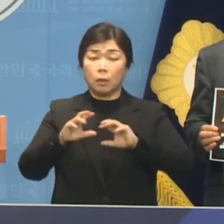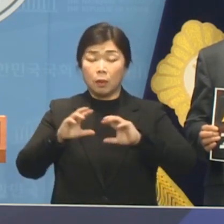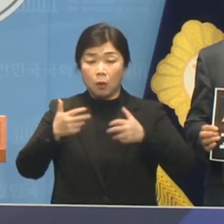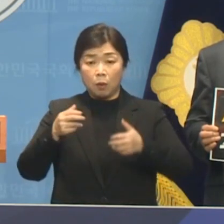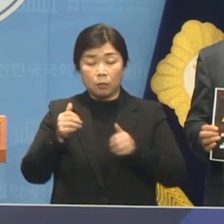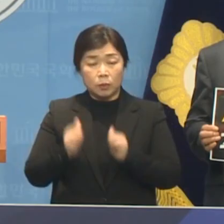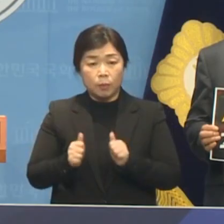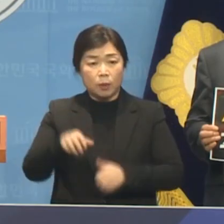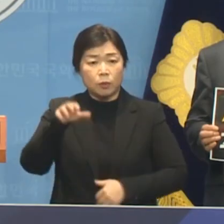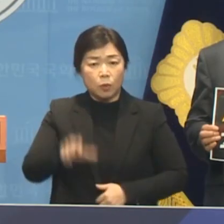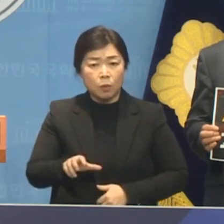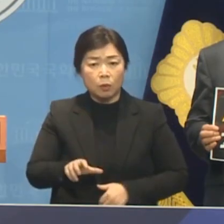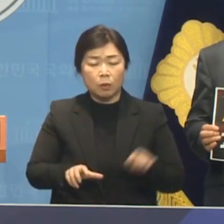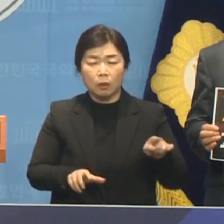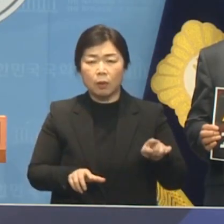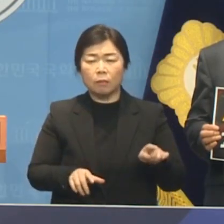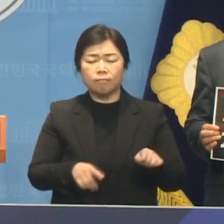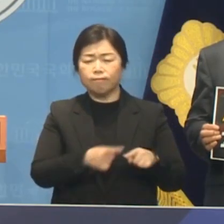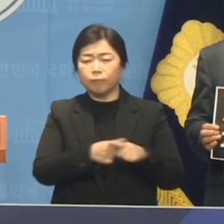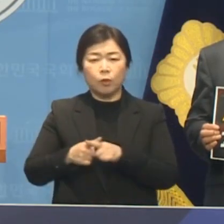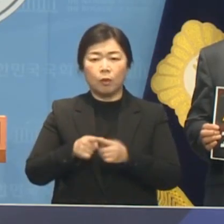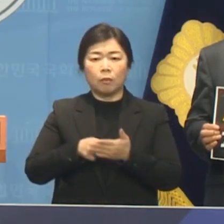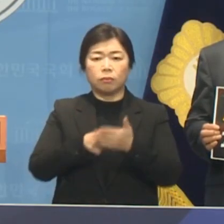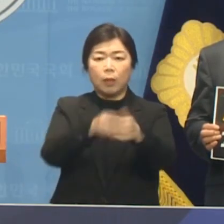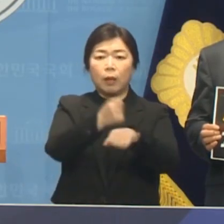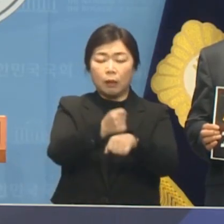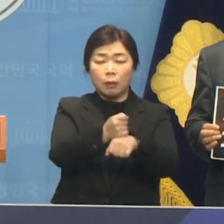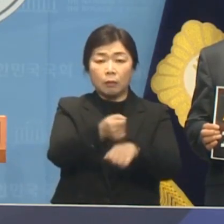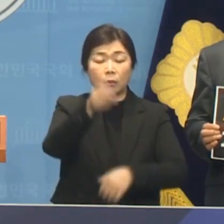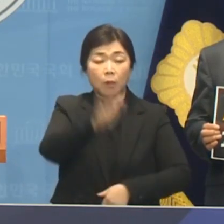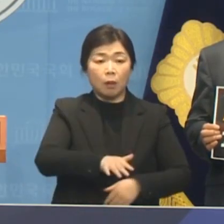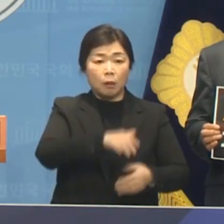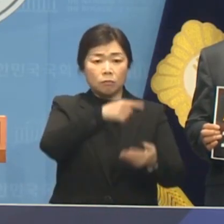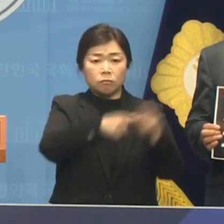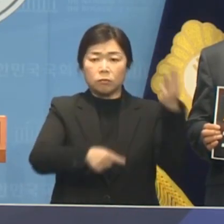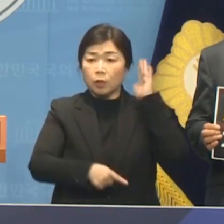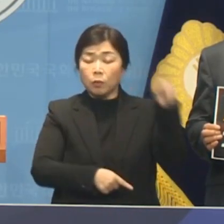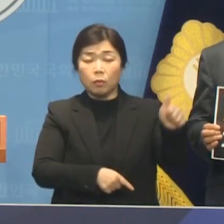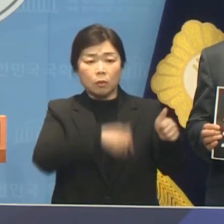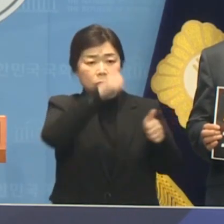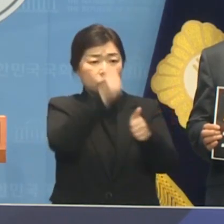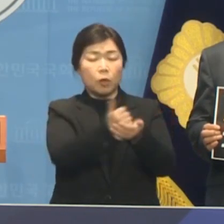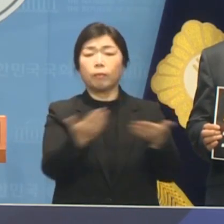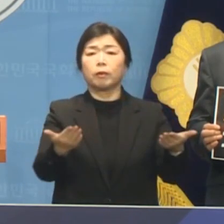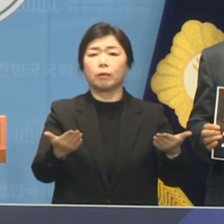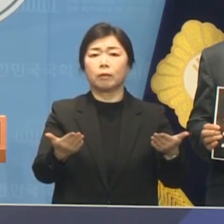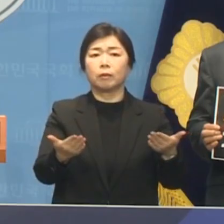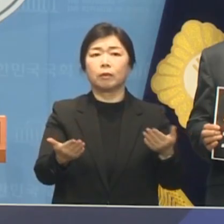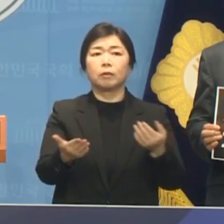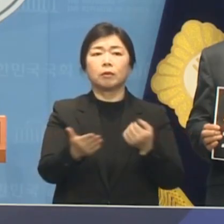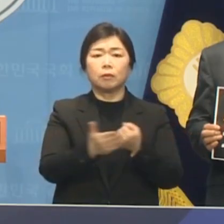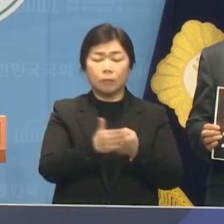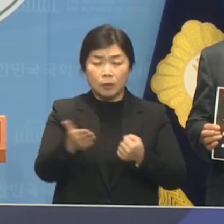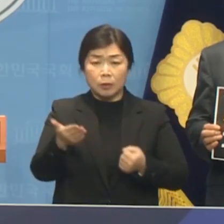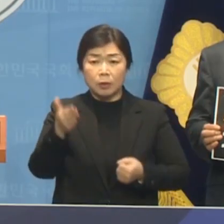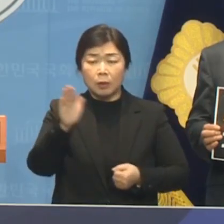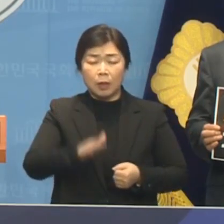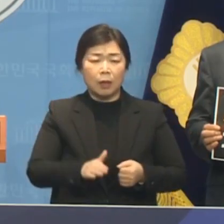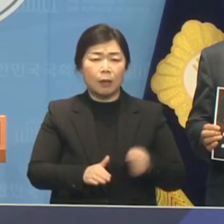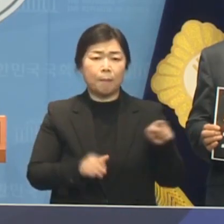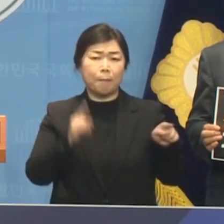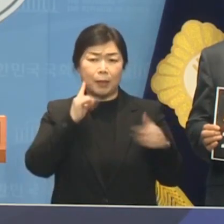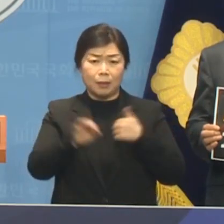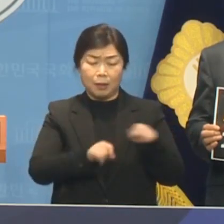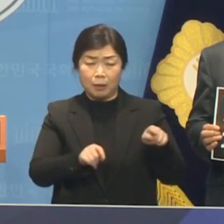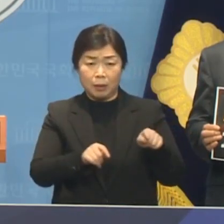강행했습니다. 그럼에도 대통령의 무죄가 명백히 드러난 이상 이를 무시하고 사기 탄핵을 강행한다면